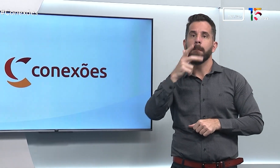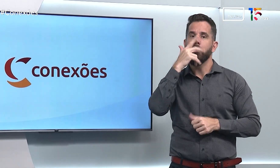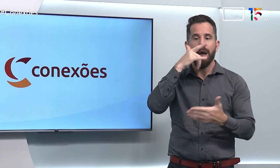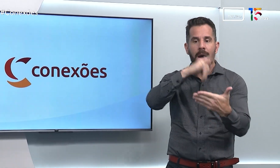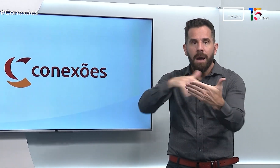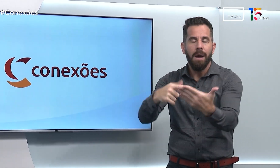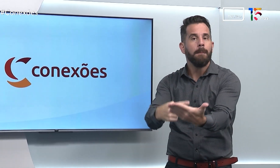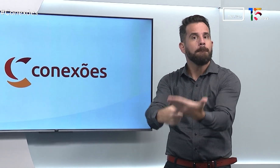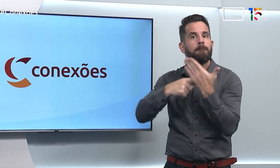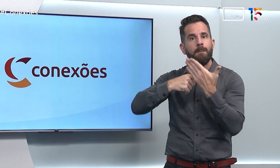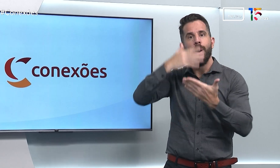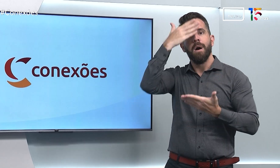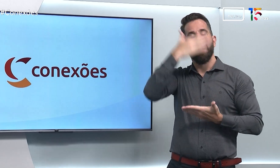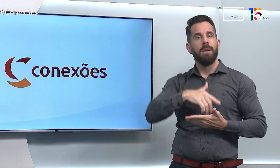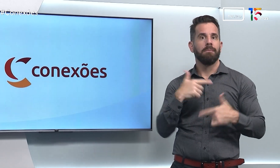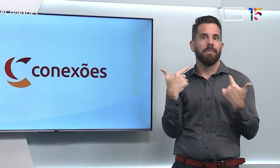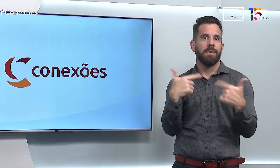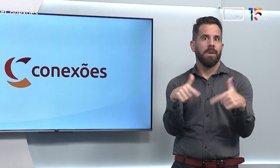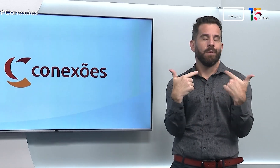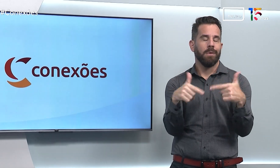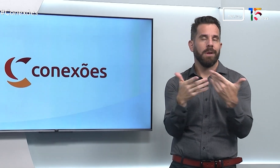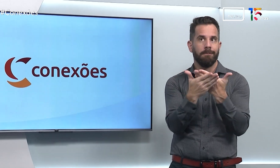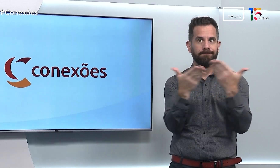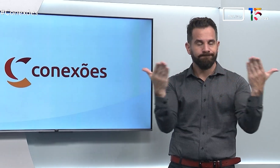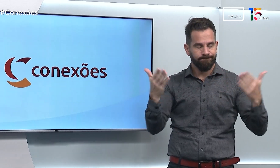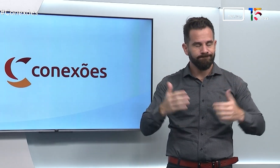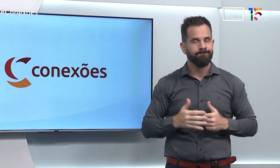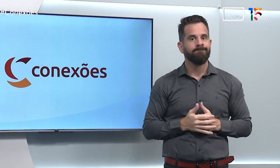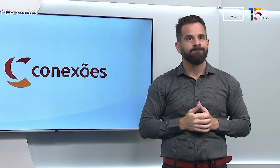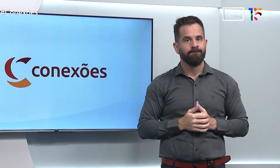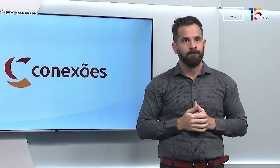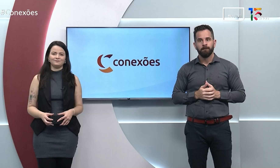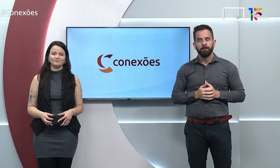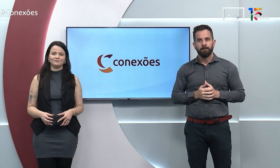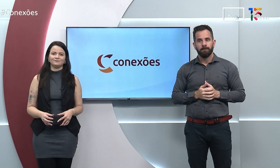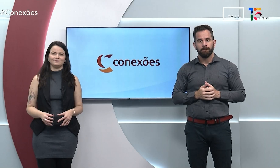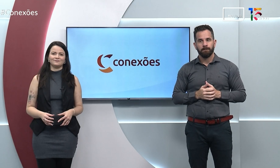à transparência de documentos.